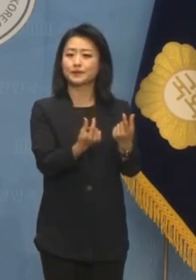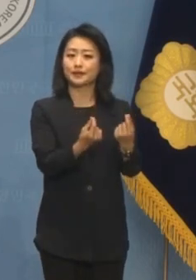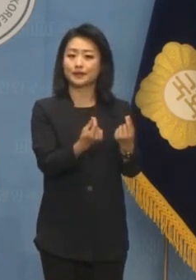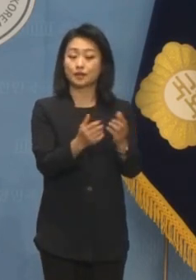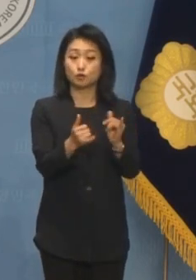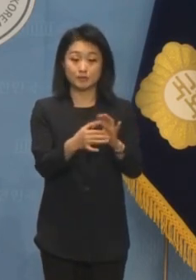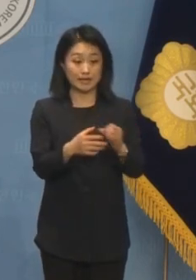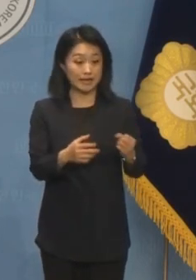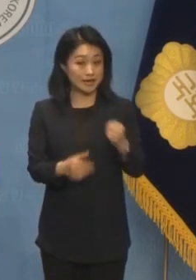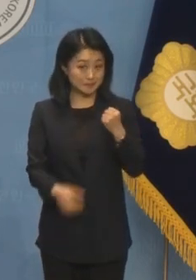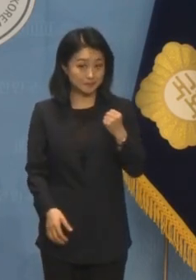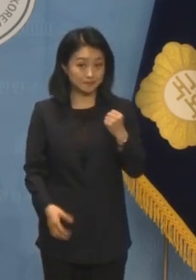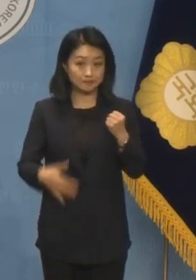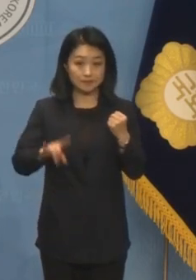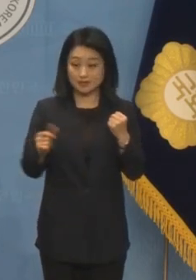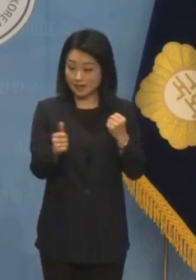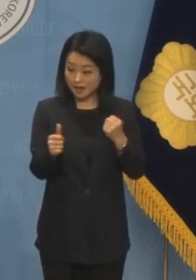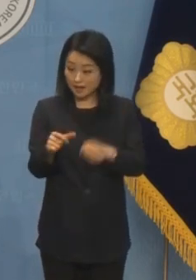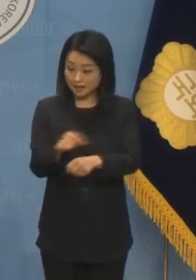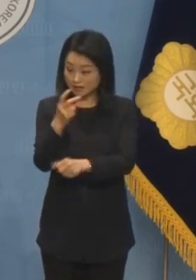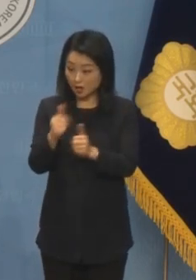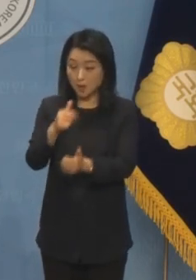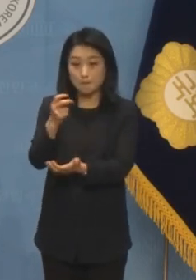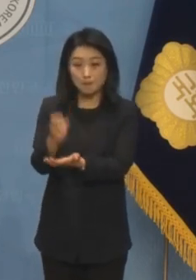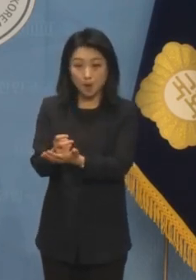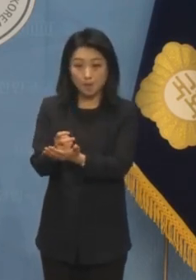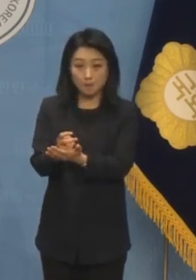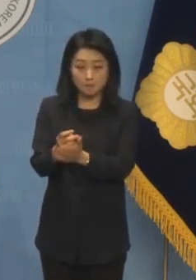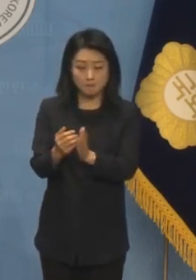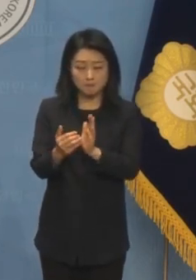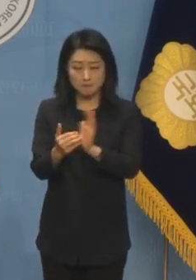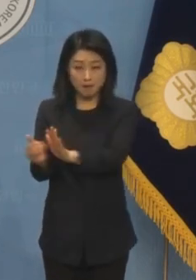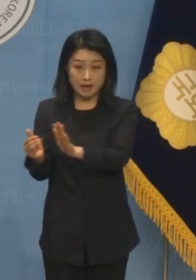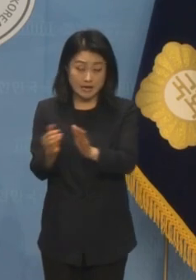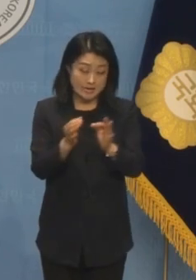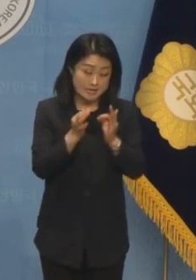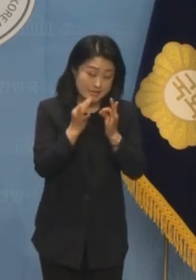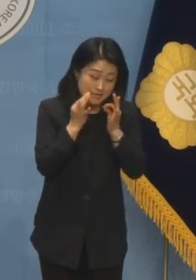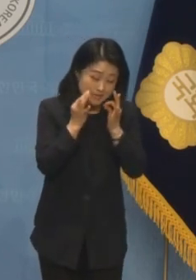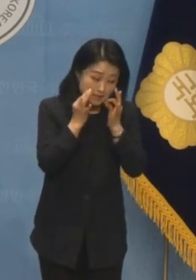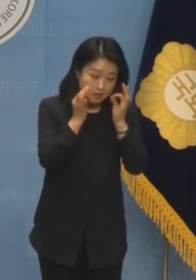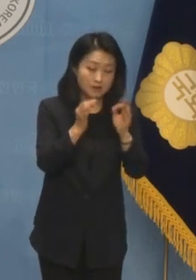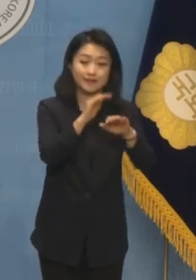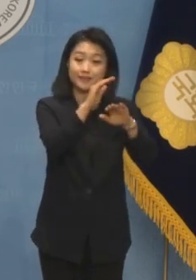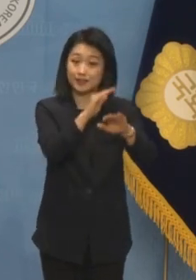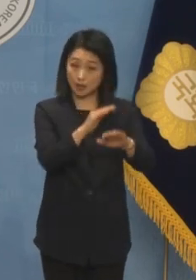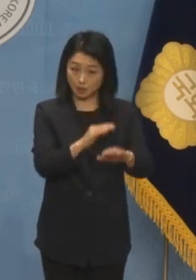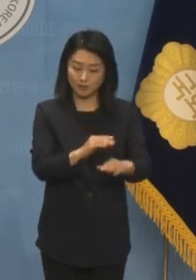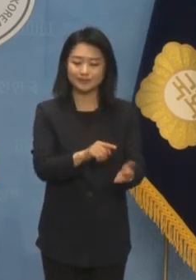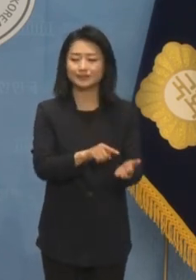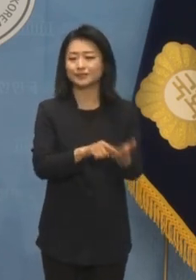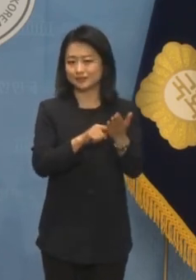국민의힘이 어째서 최해병 특검법 부결의 죽기살기였는지 알 수 있는 정황이 속속 드러나고